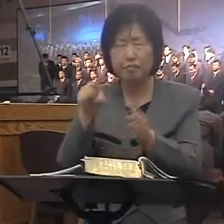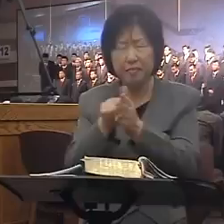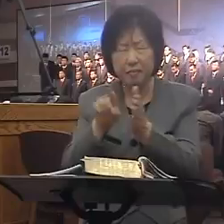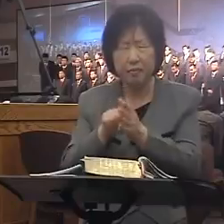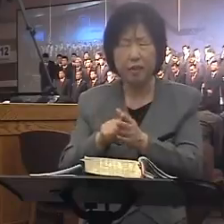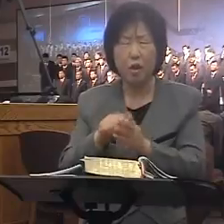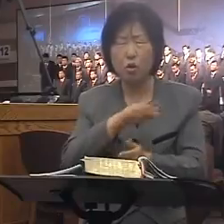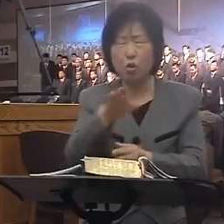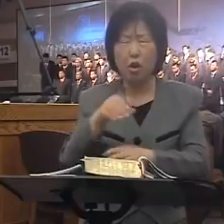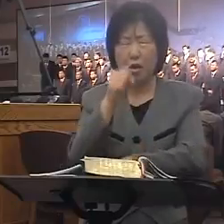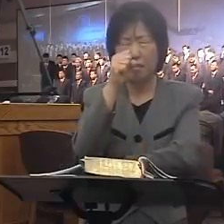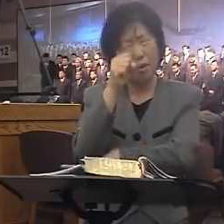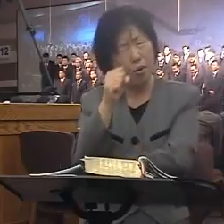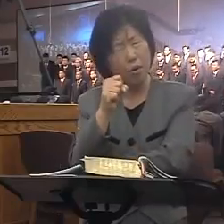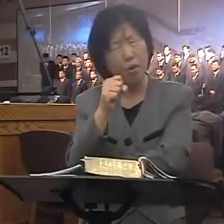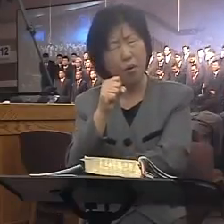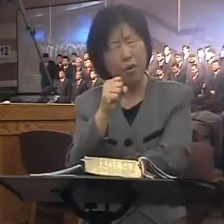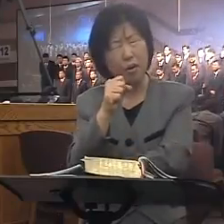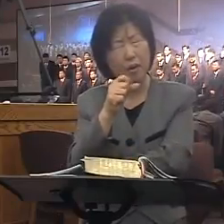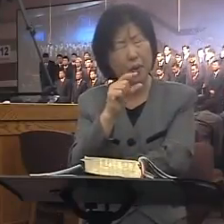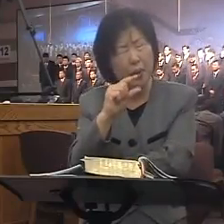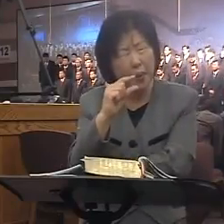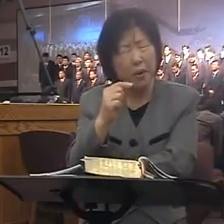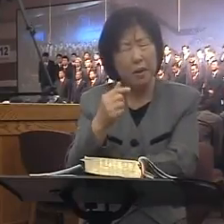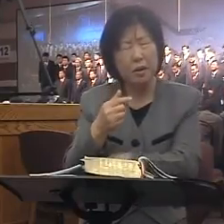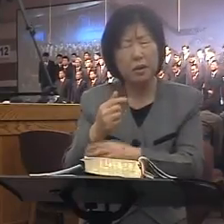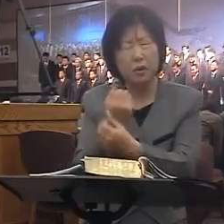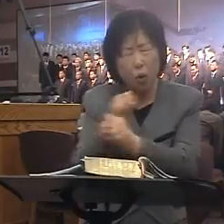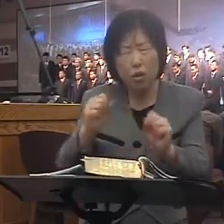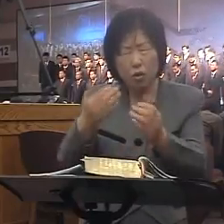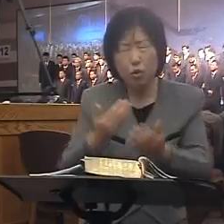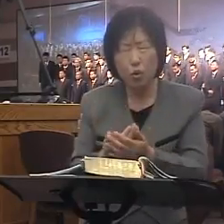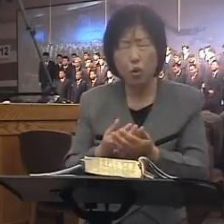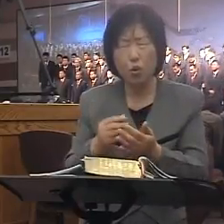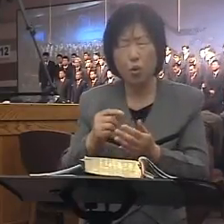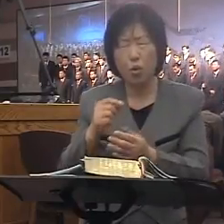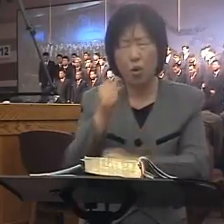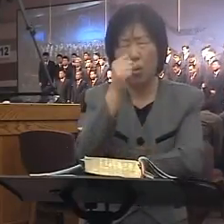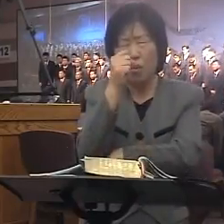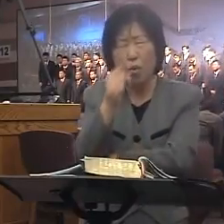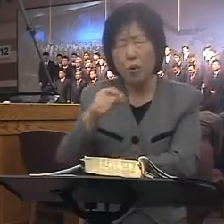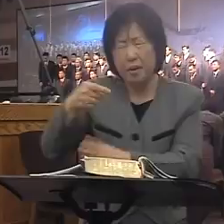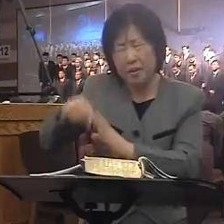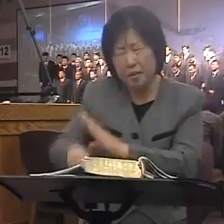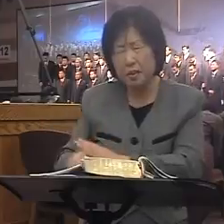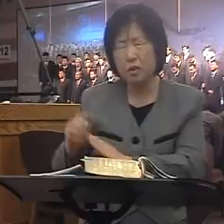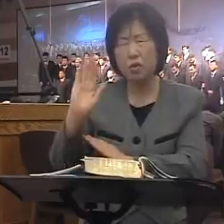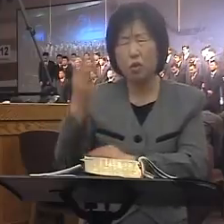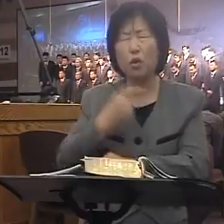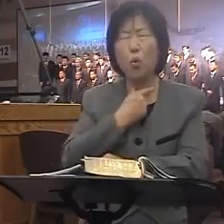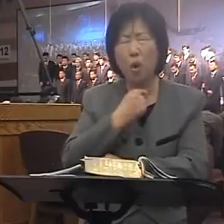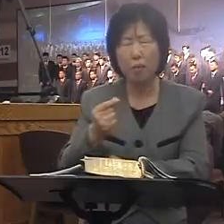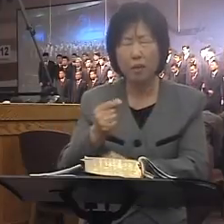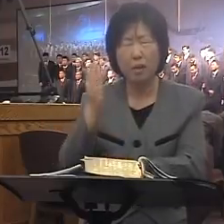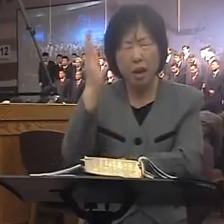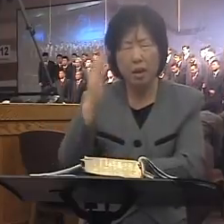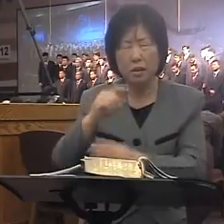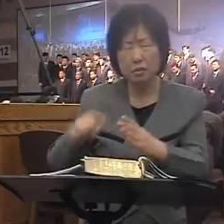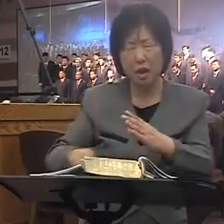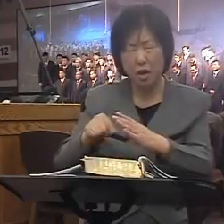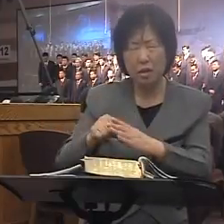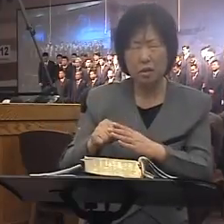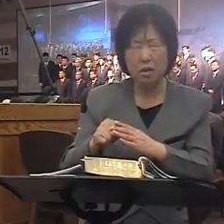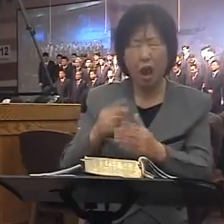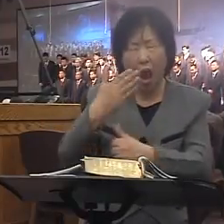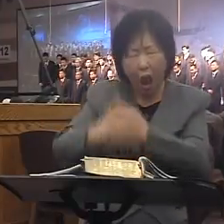뿌리가 얄팍함을 용서해 주시옵소서. 우리 뿌리가 깊어지기를 바랍니다. 말씀 안에서 하나님을 붙잡고